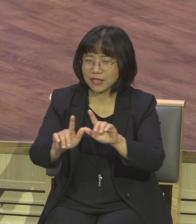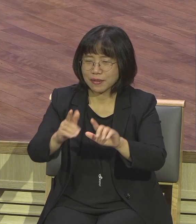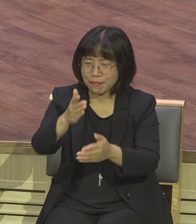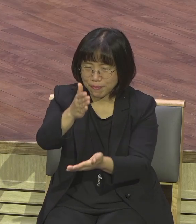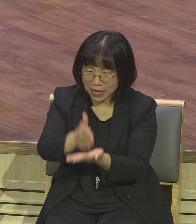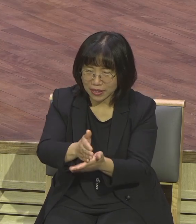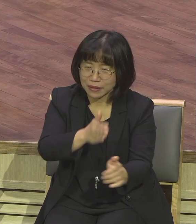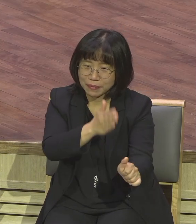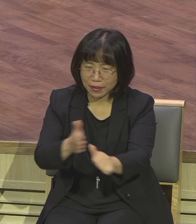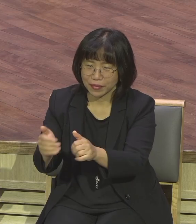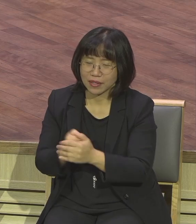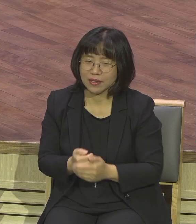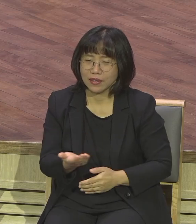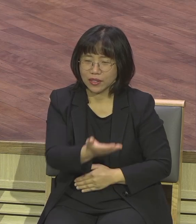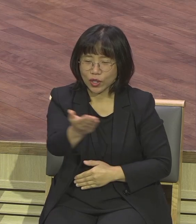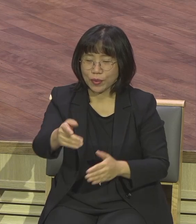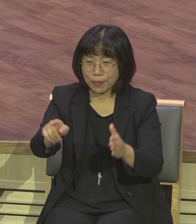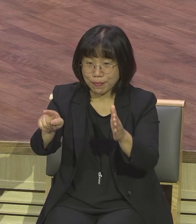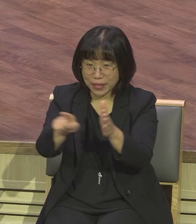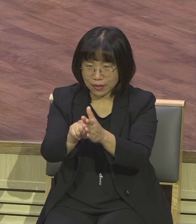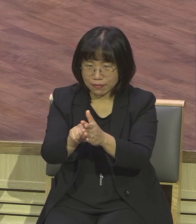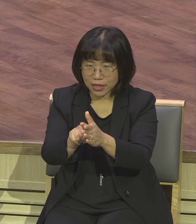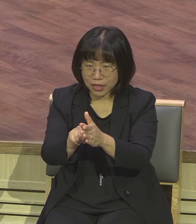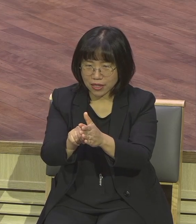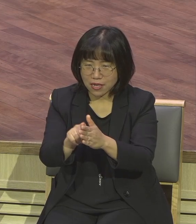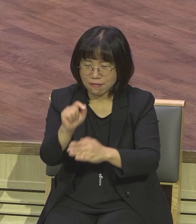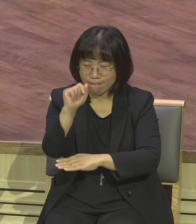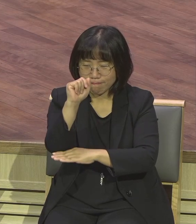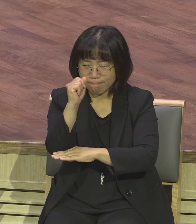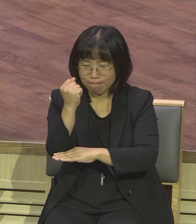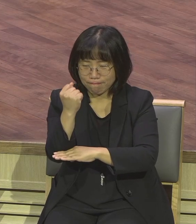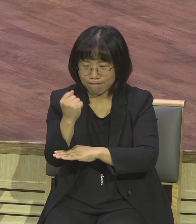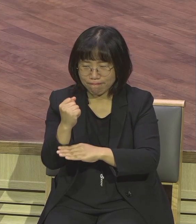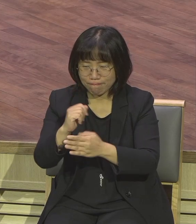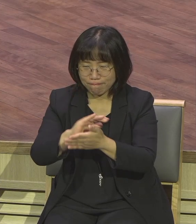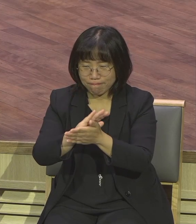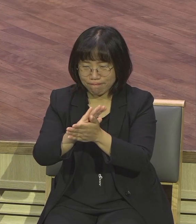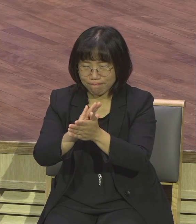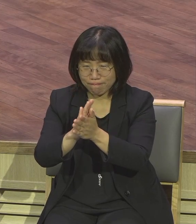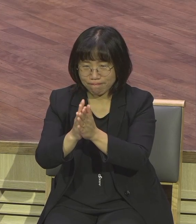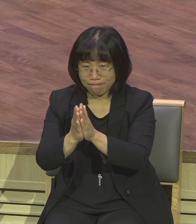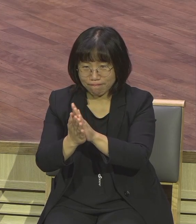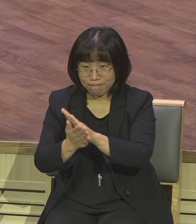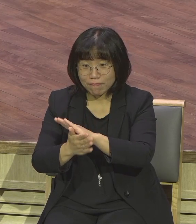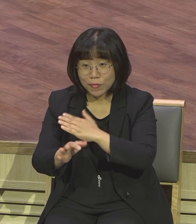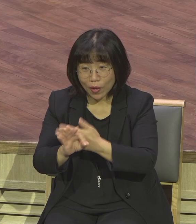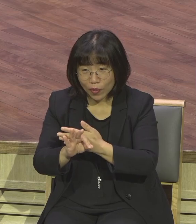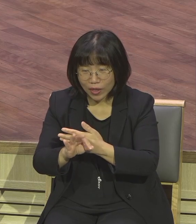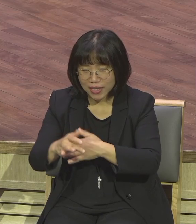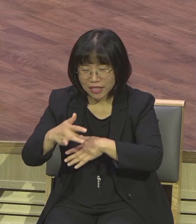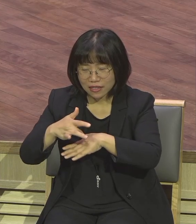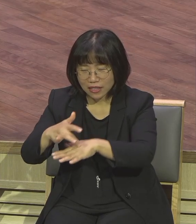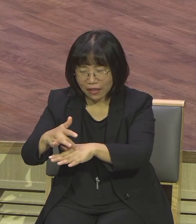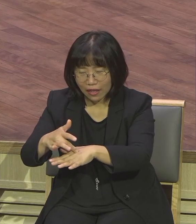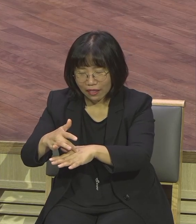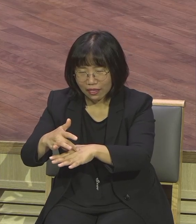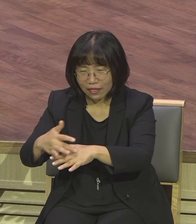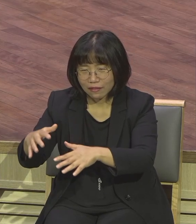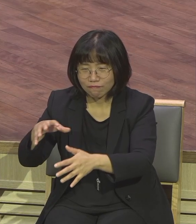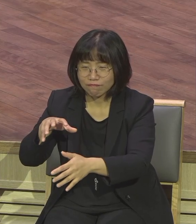여러분의 신앙이 변질되는 순간에 여러분은 이제 사단에게